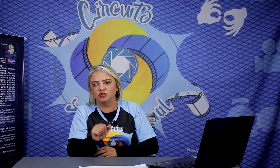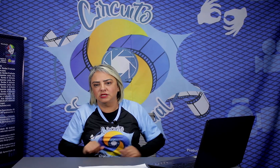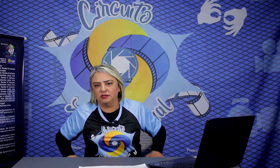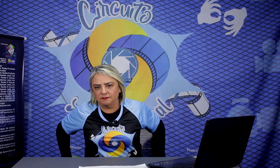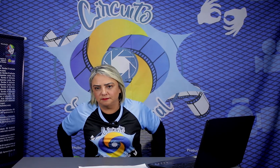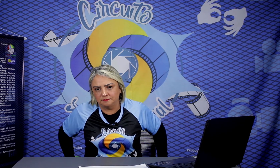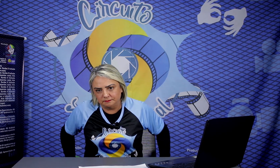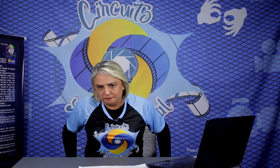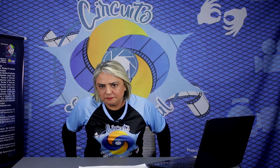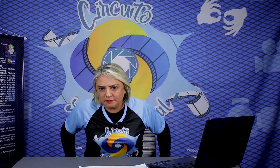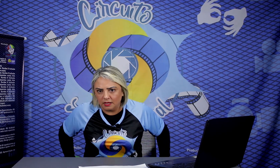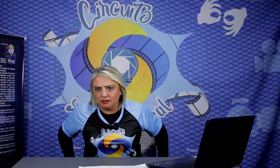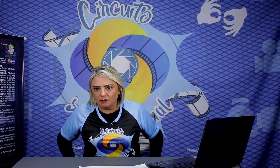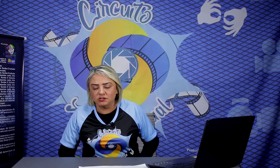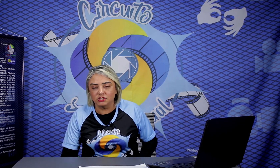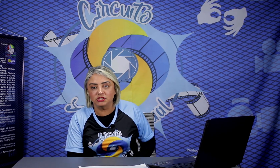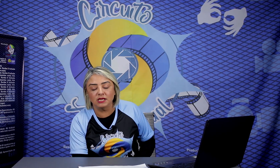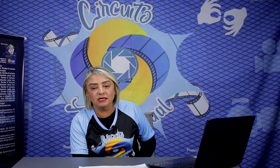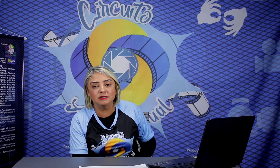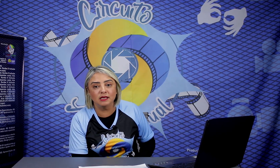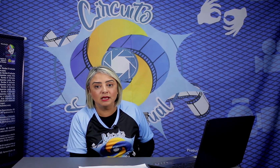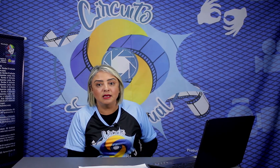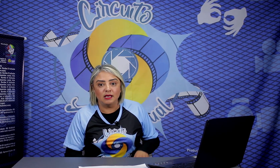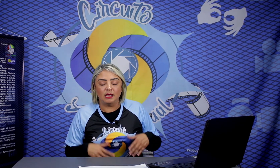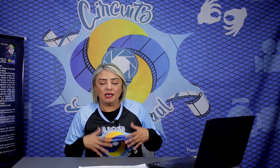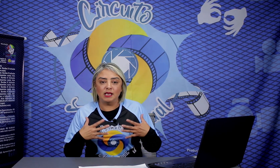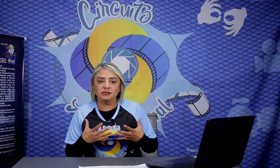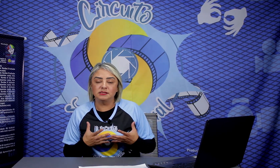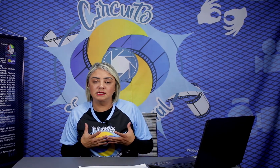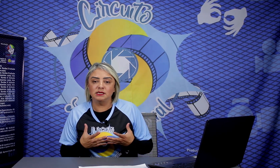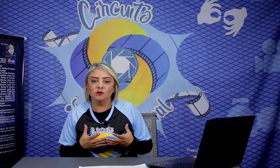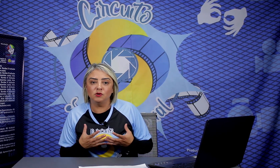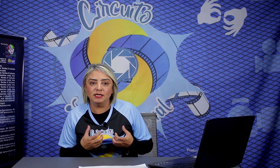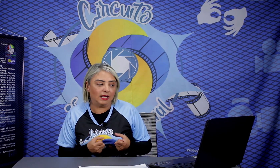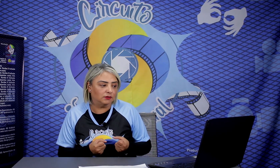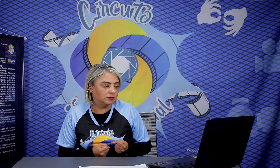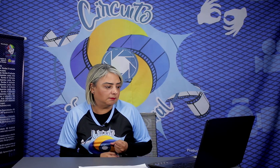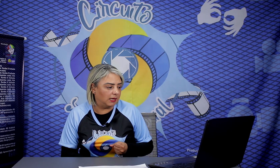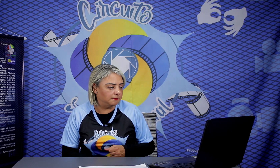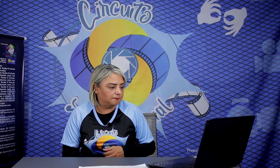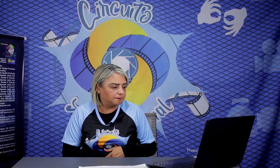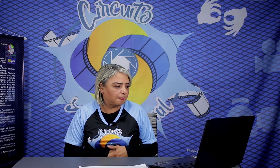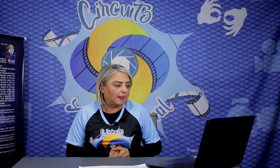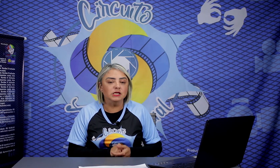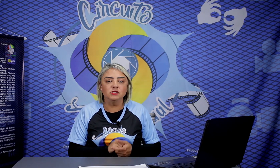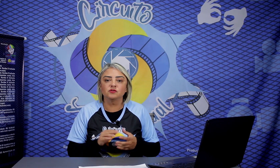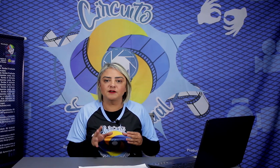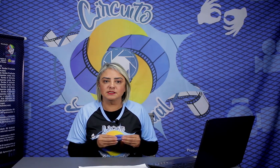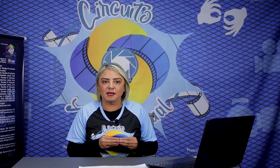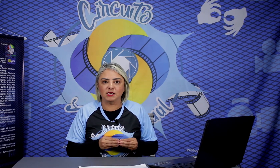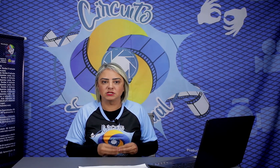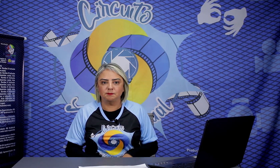datilologia? Então, a gente tem que ter esse cuidado também. E isso faz parte da